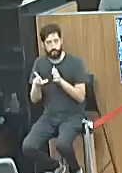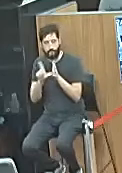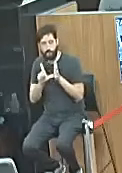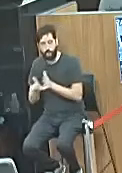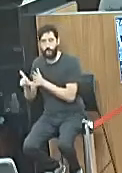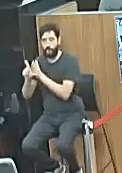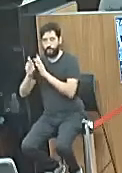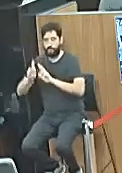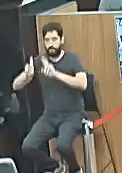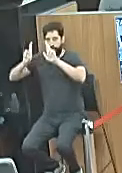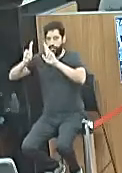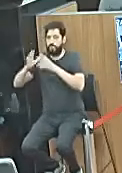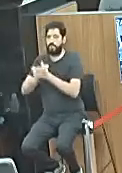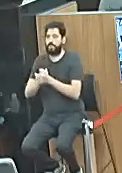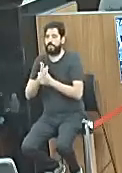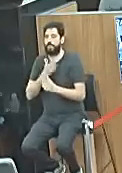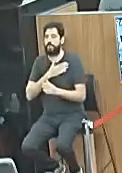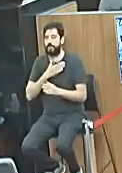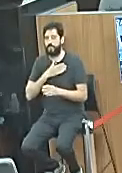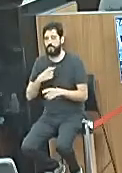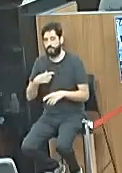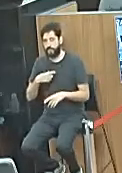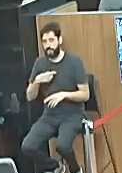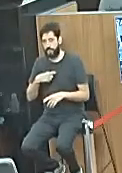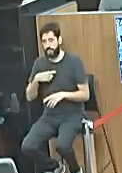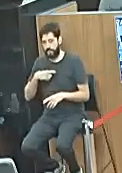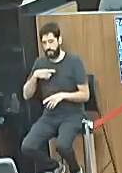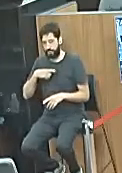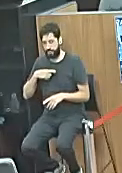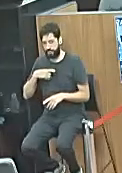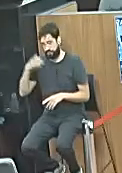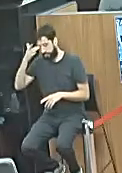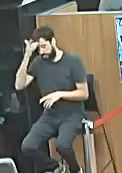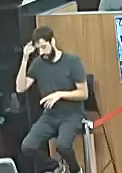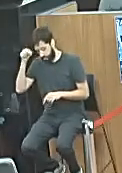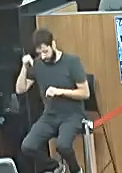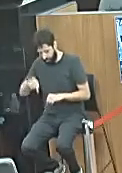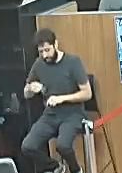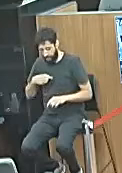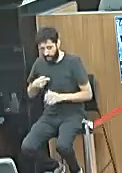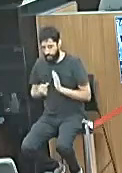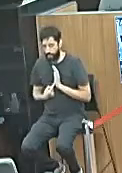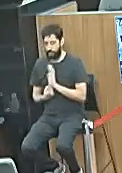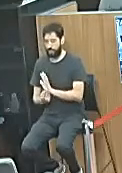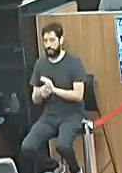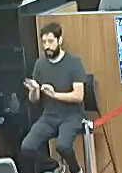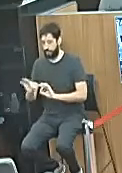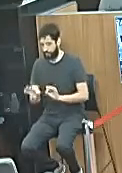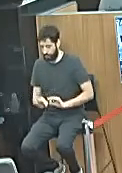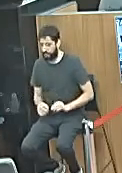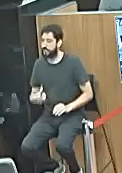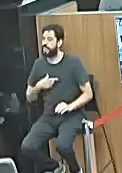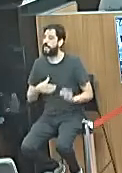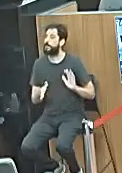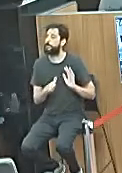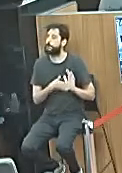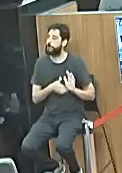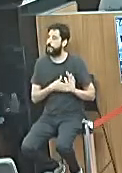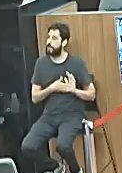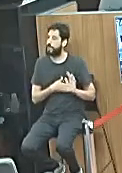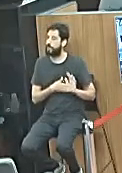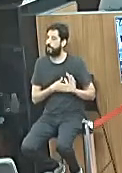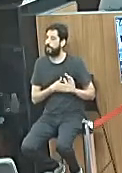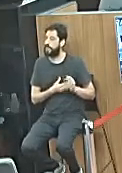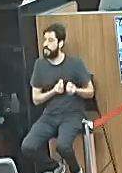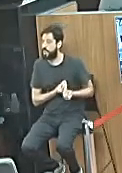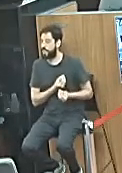represento e eu o dever de cidadãos de apontar alguns projetos que realmente tem um propósito de atender